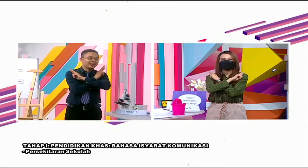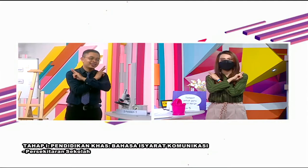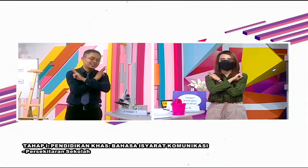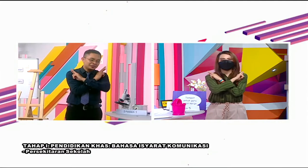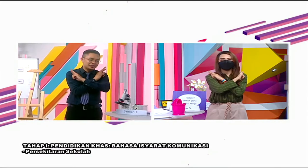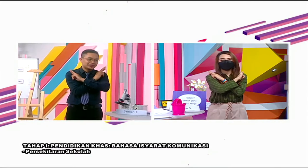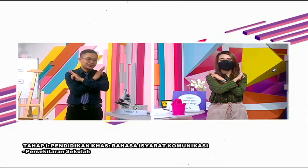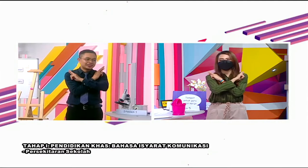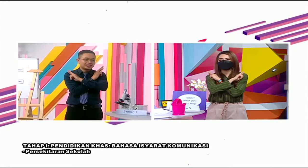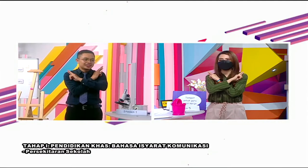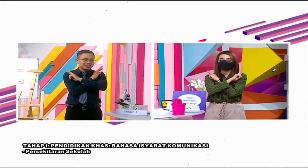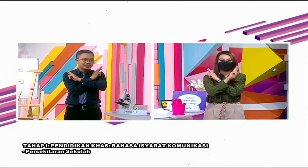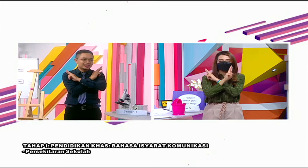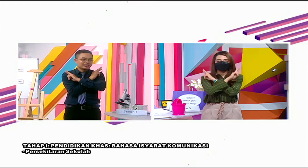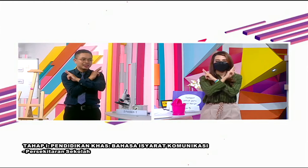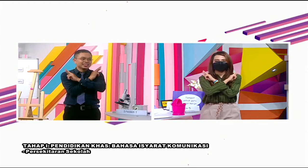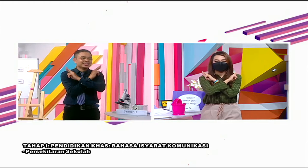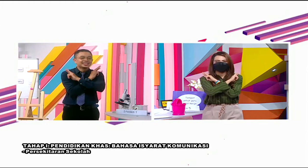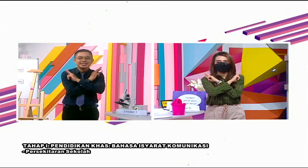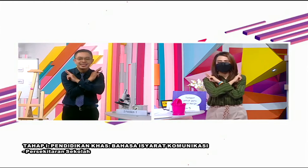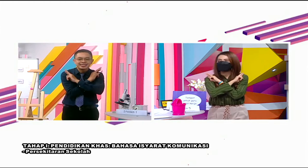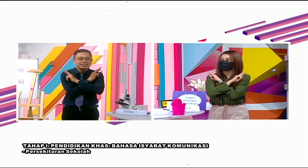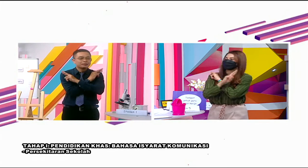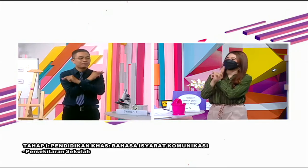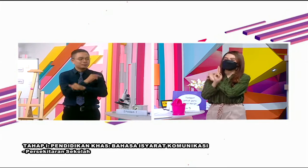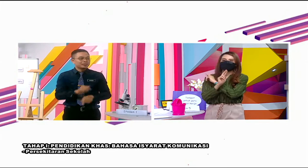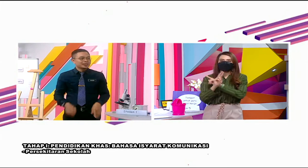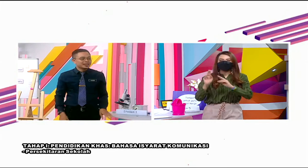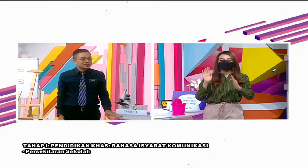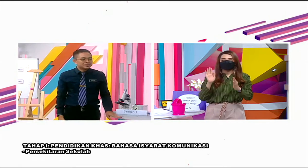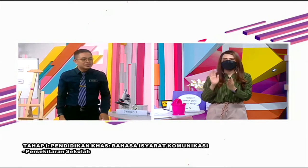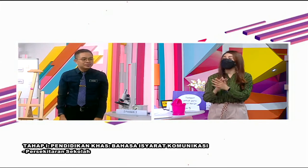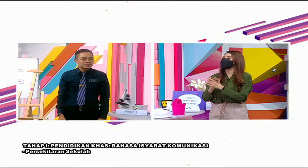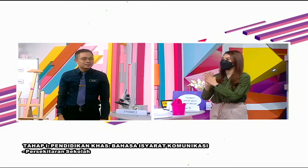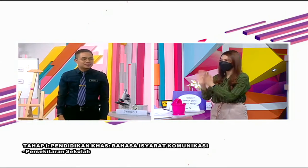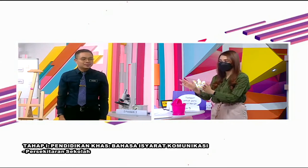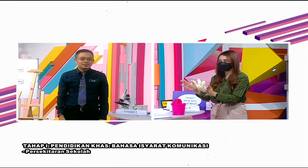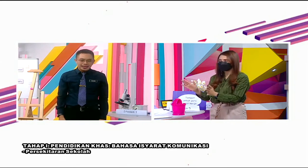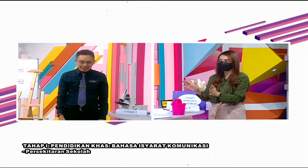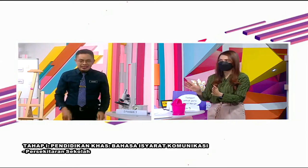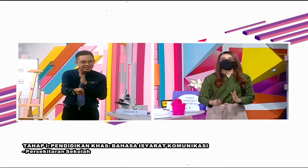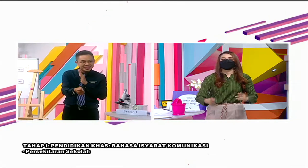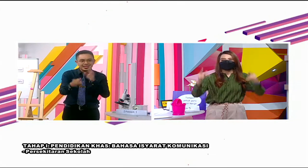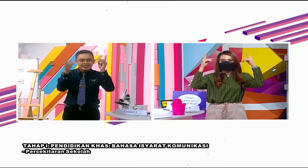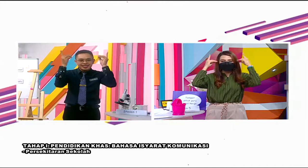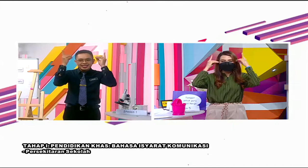rehat. Ya, betul. Seketika saya dah tak ingat dah macam mana seketika tadi. Sekali lagi kita akan kembali selepas ini di